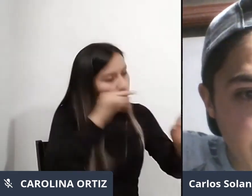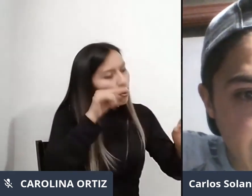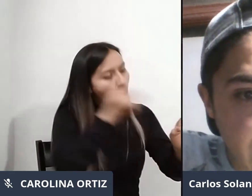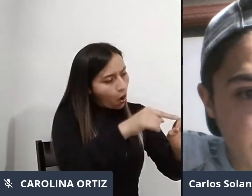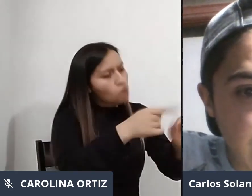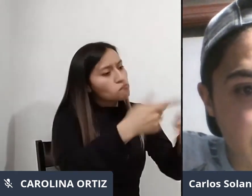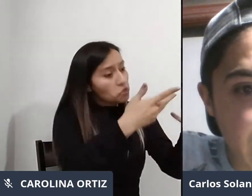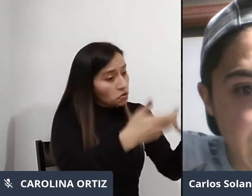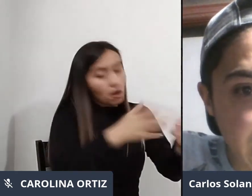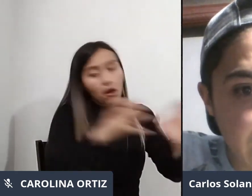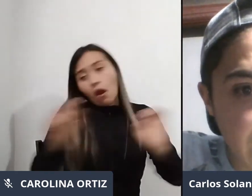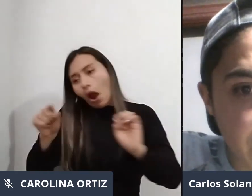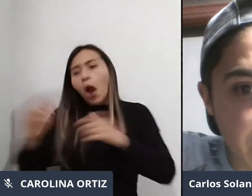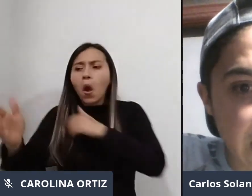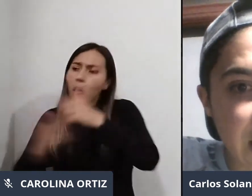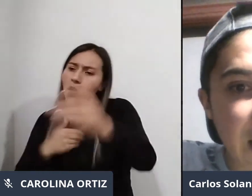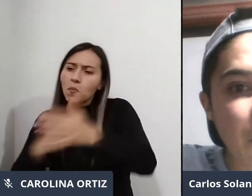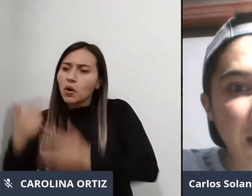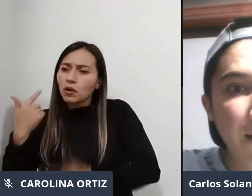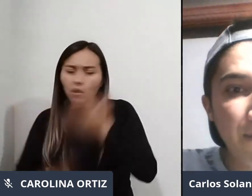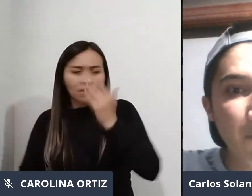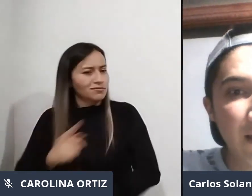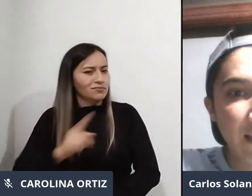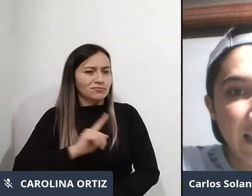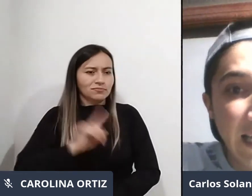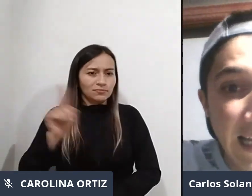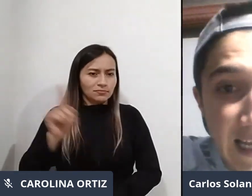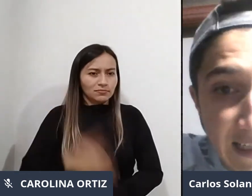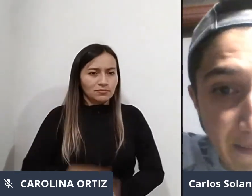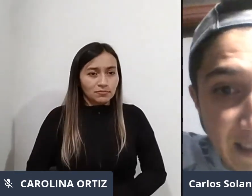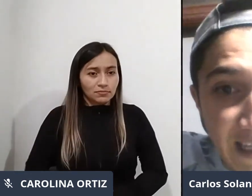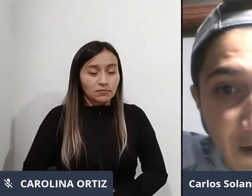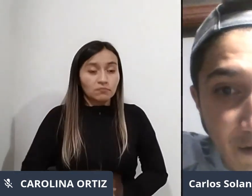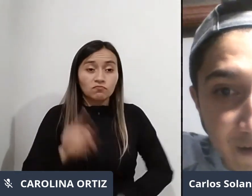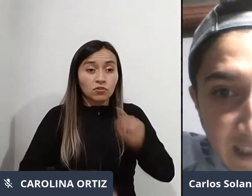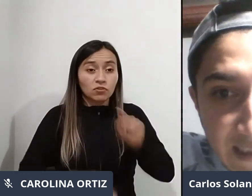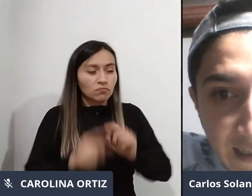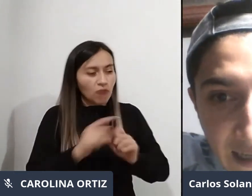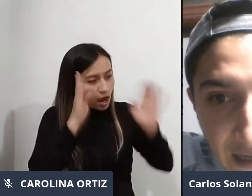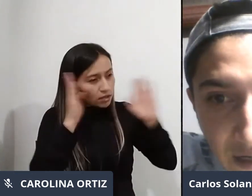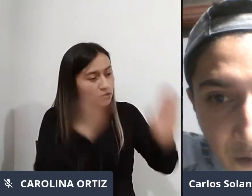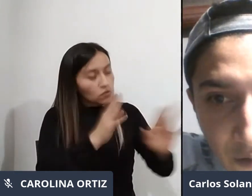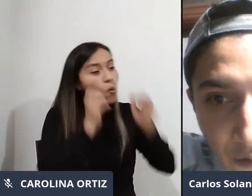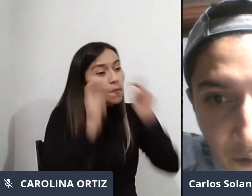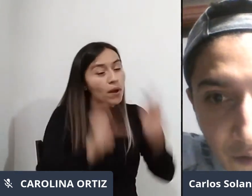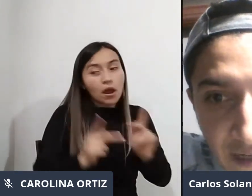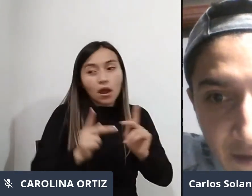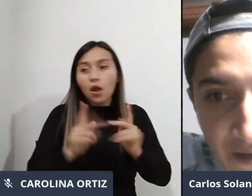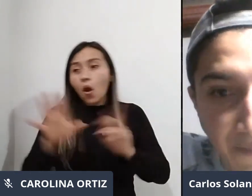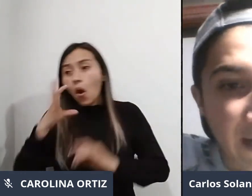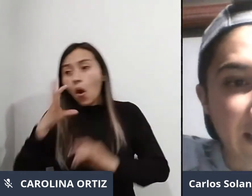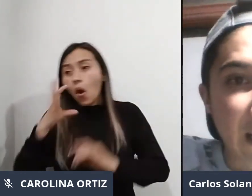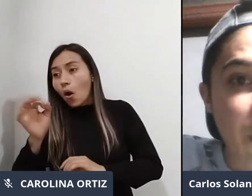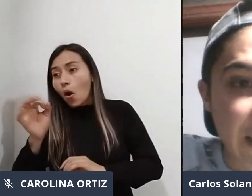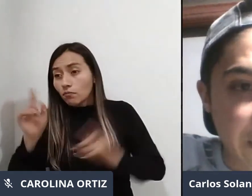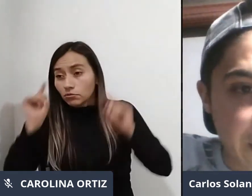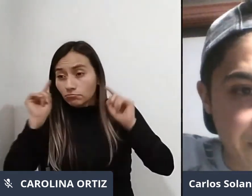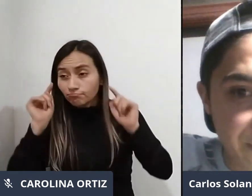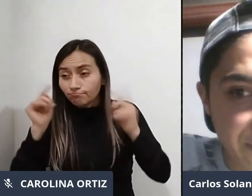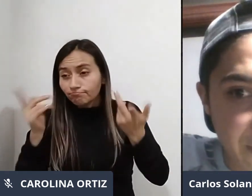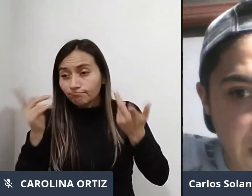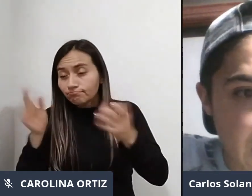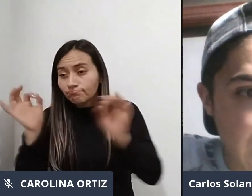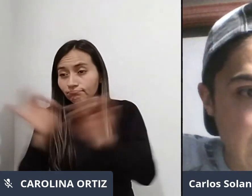simplemente del hombre o de la humanidad. Frase de una vaguedad demasiado contrastante con lo concreto de la práctica